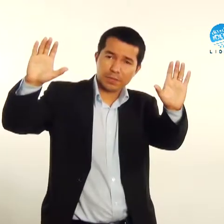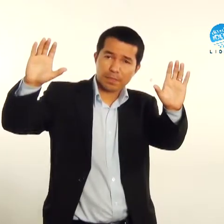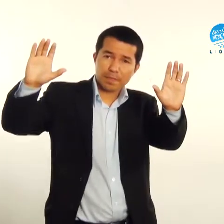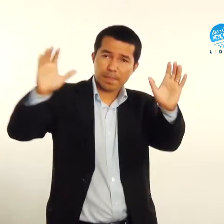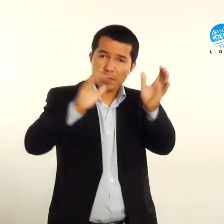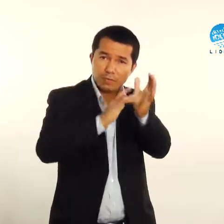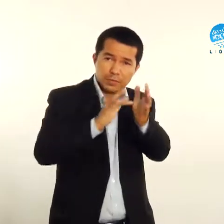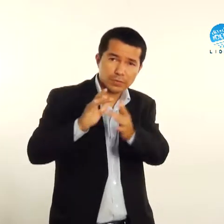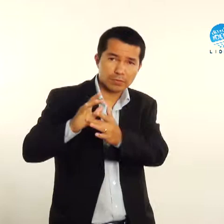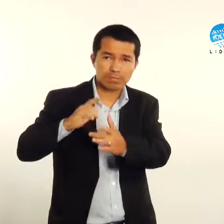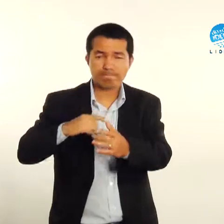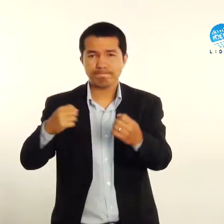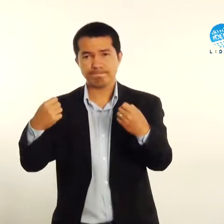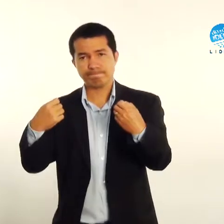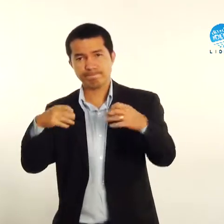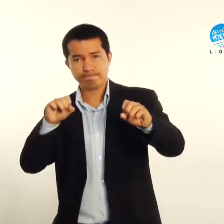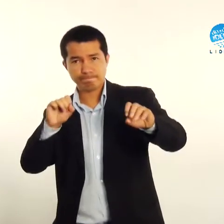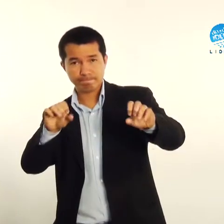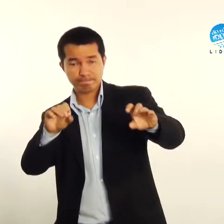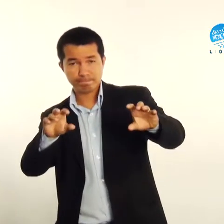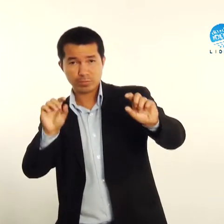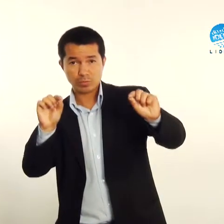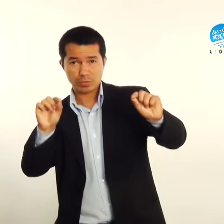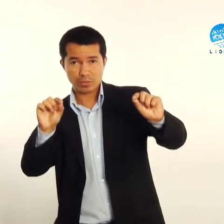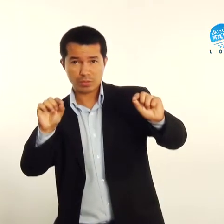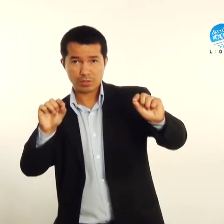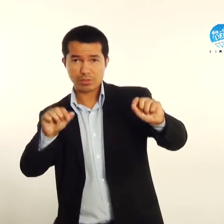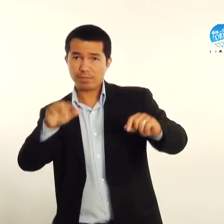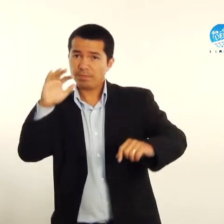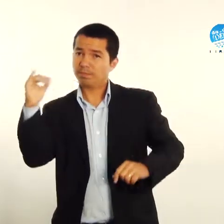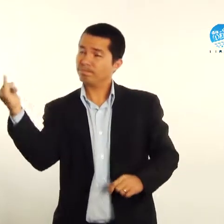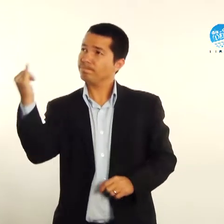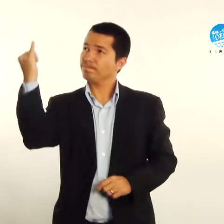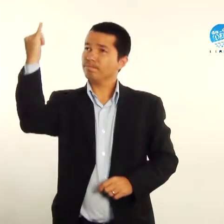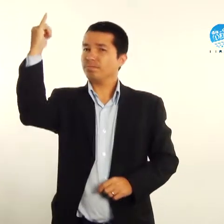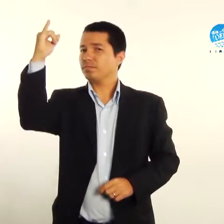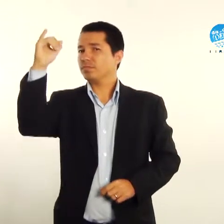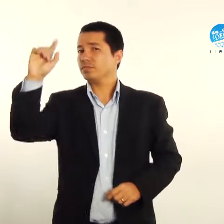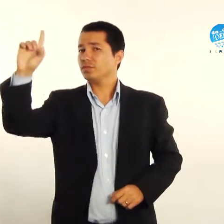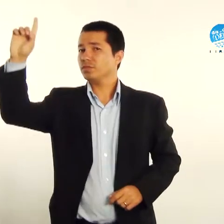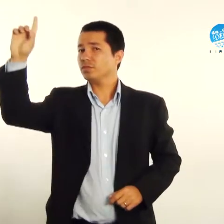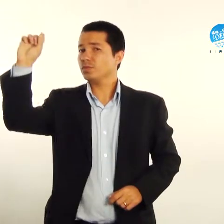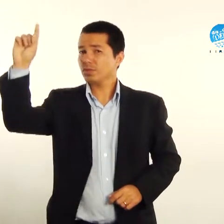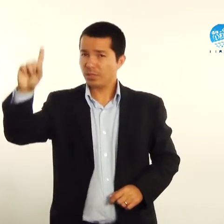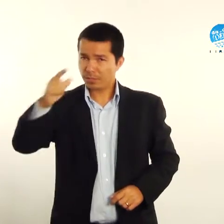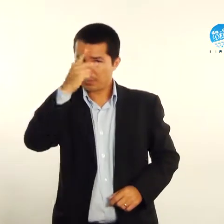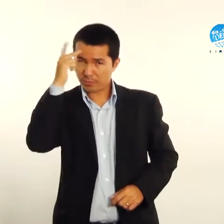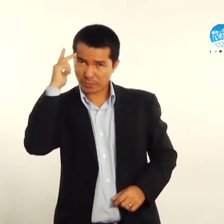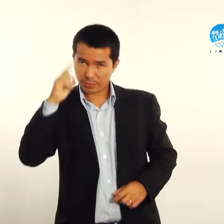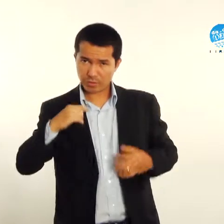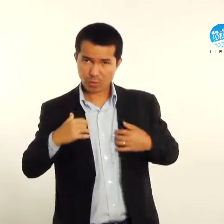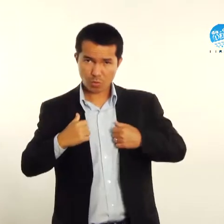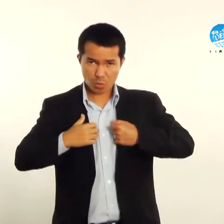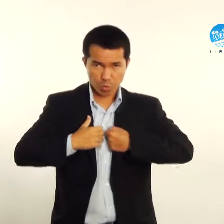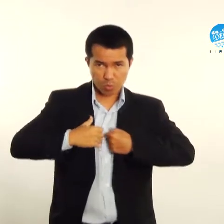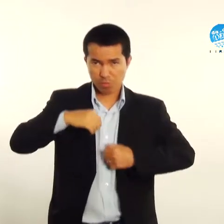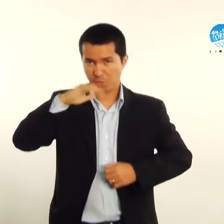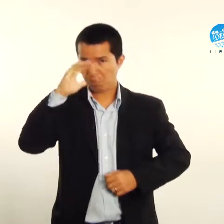Ele está dizendo que o maior para Deus não é aquele que se veste mais bonito, aquele que ganha mais pontos, mas